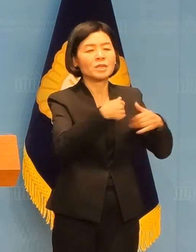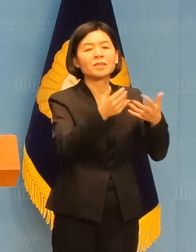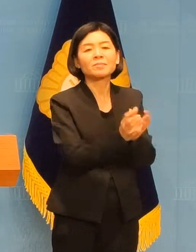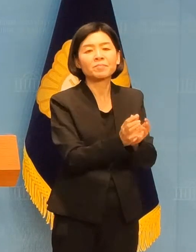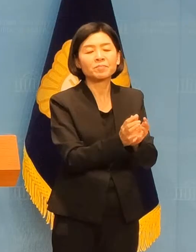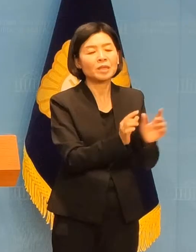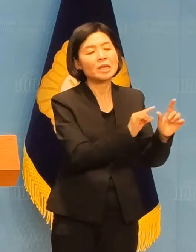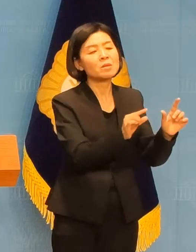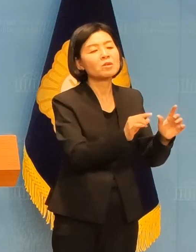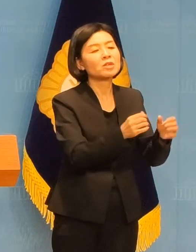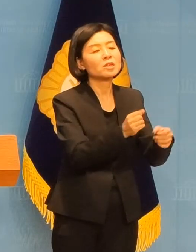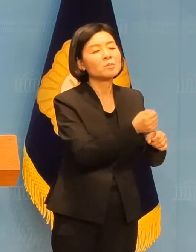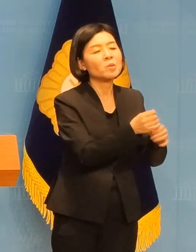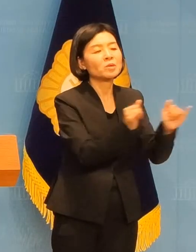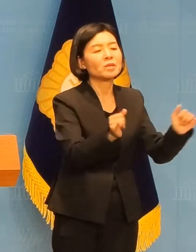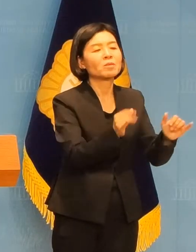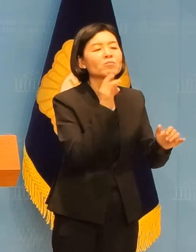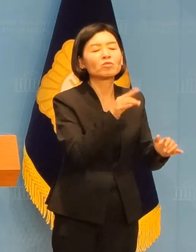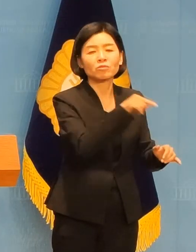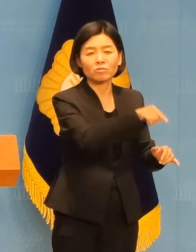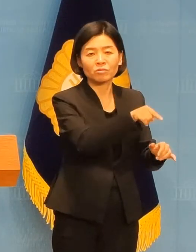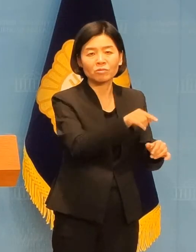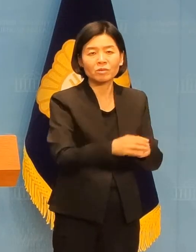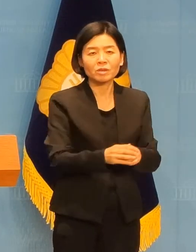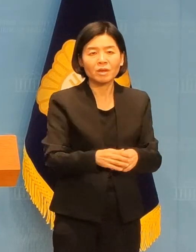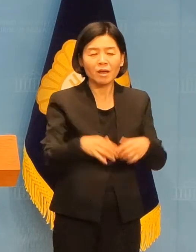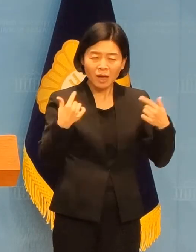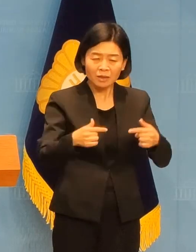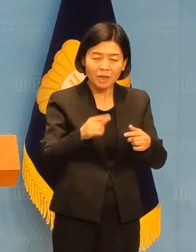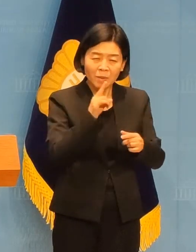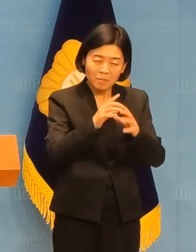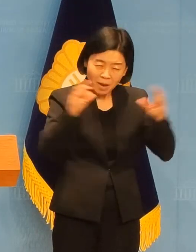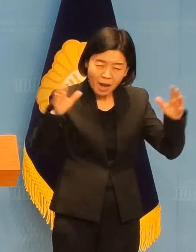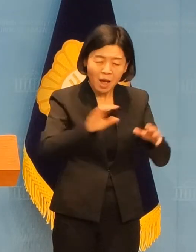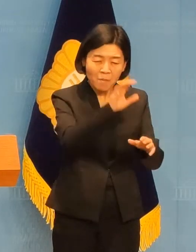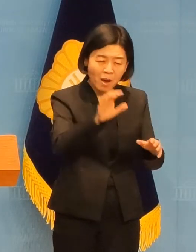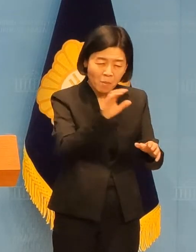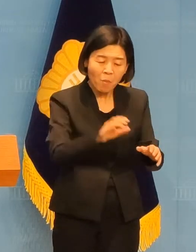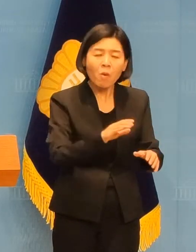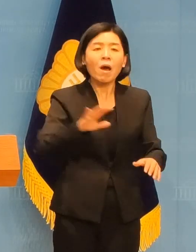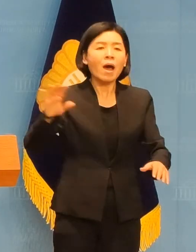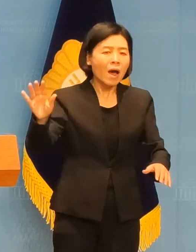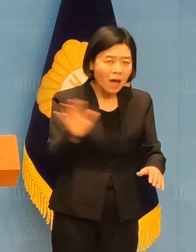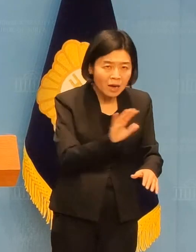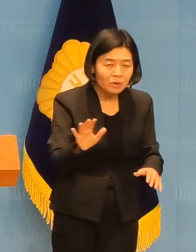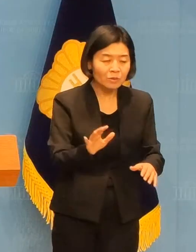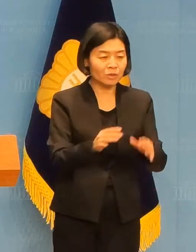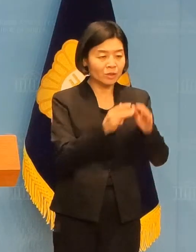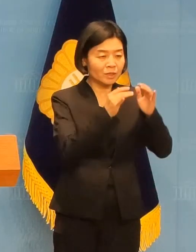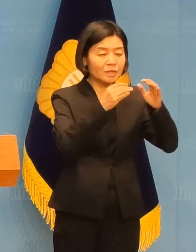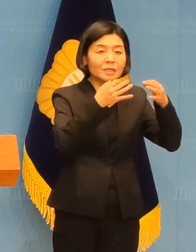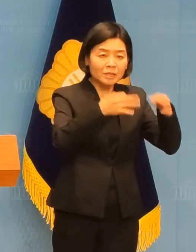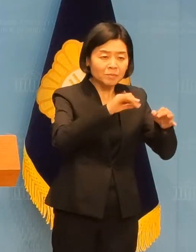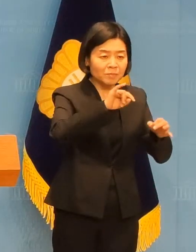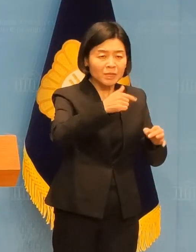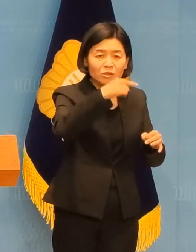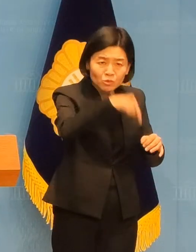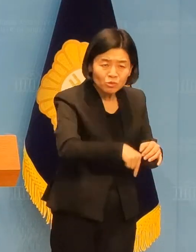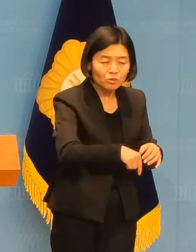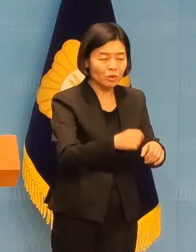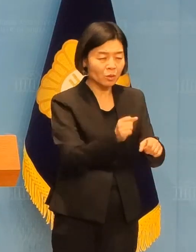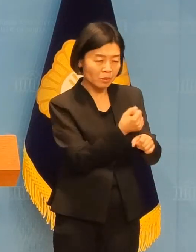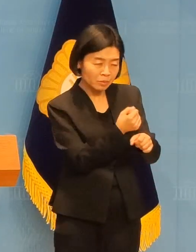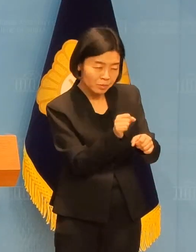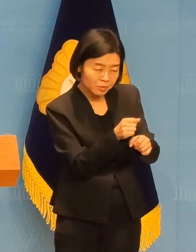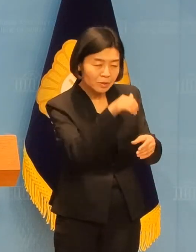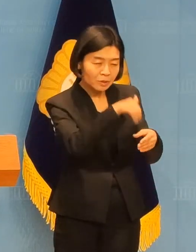뿐입니다. 논란이 선거 때마다 반복되는 것이 아니라 김민수를 비롯한 부정선거 음모론자들이 선거